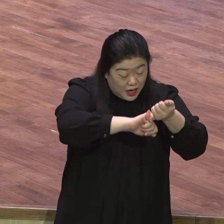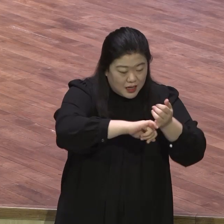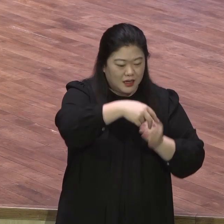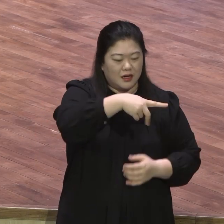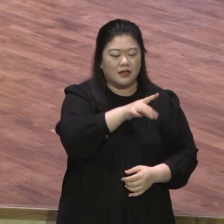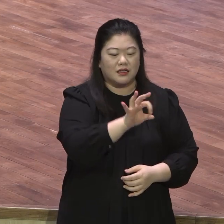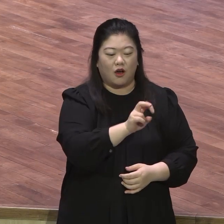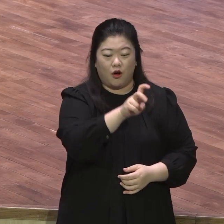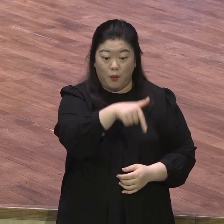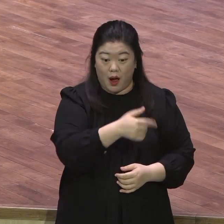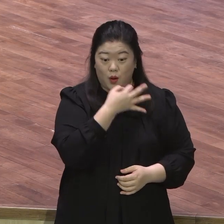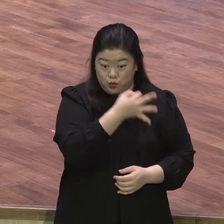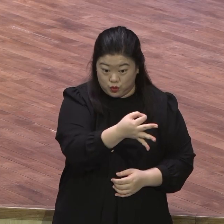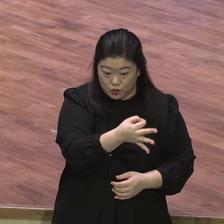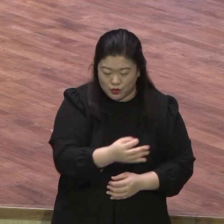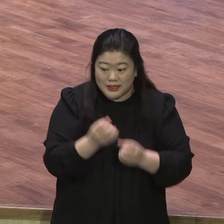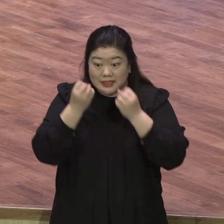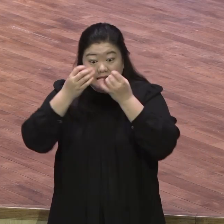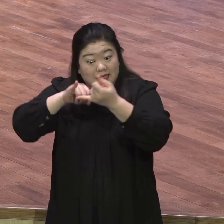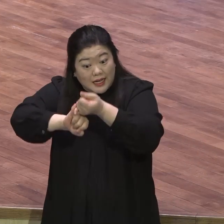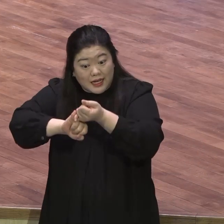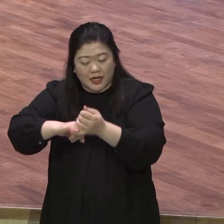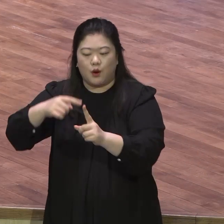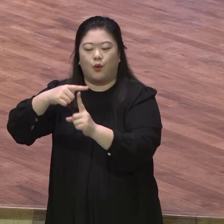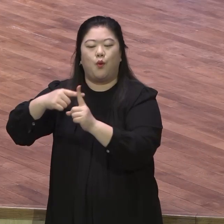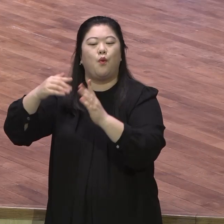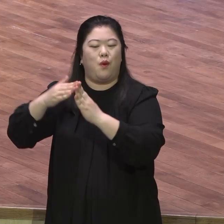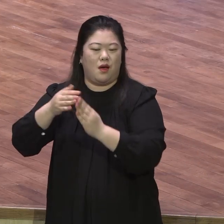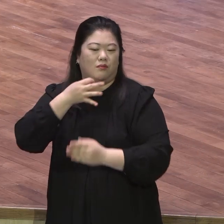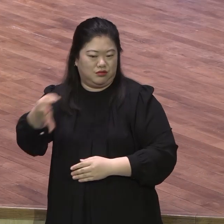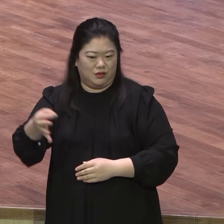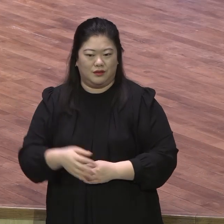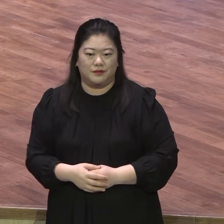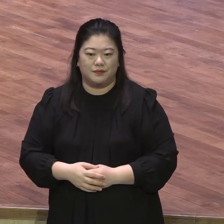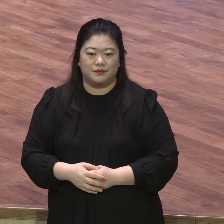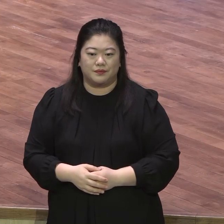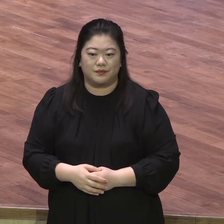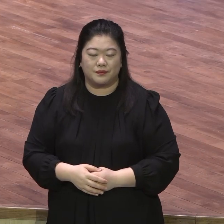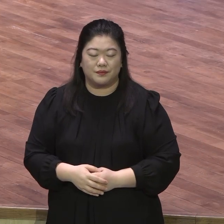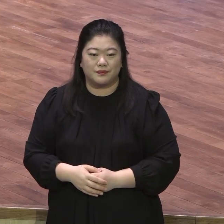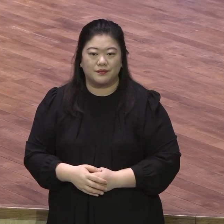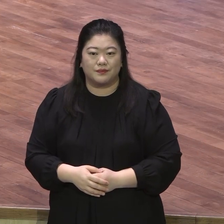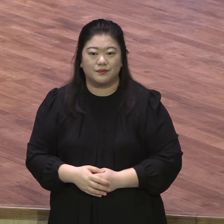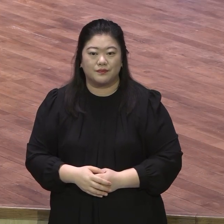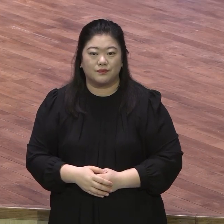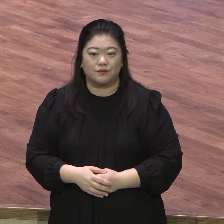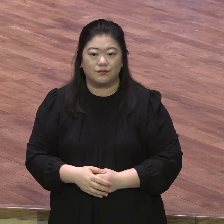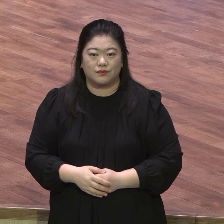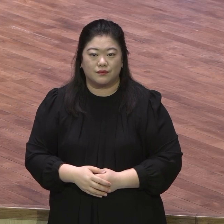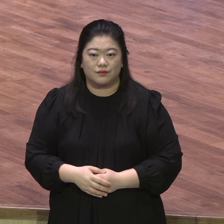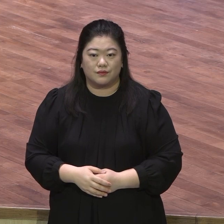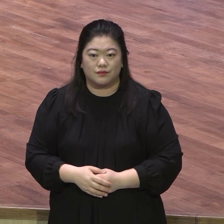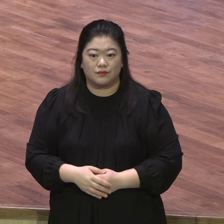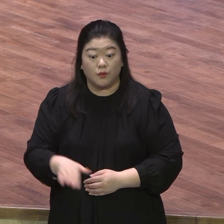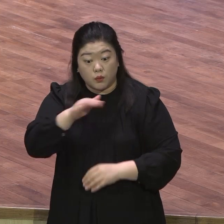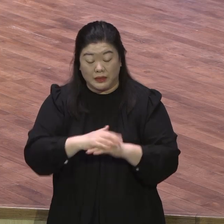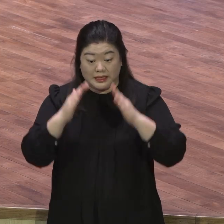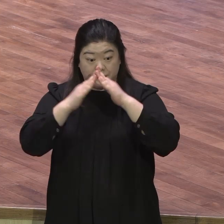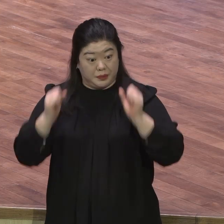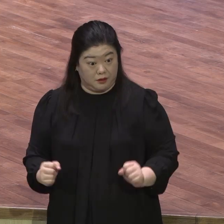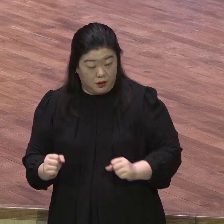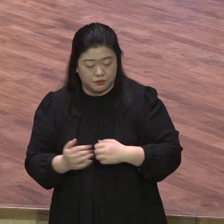교회는 하나님이 임재하시는 현장이에요. 우리가 무슨 집에서 잔성도